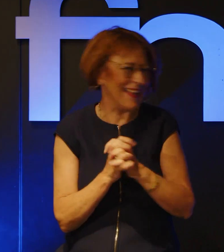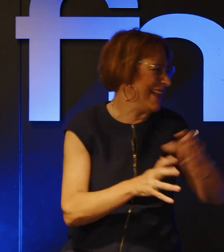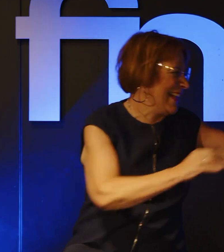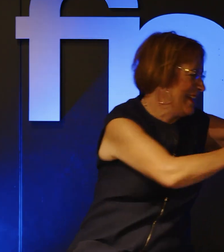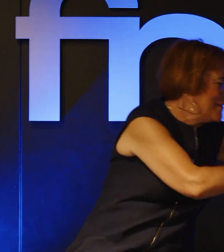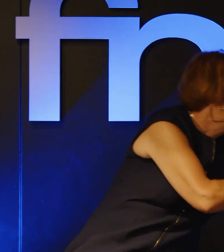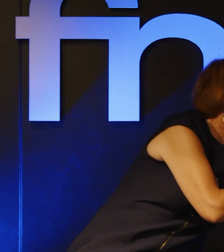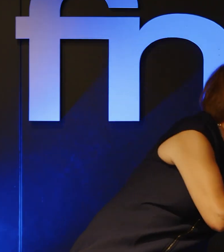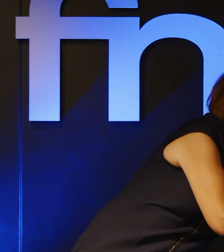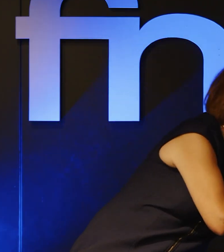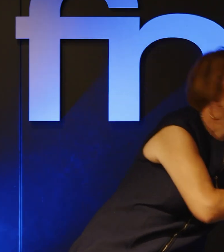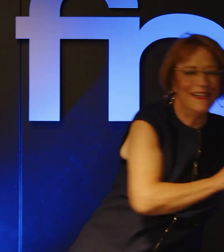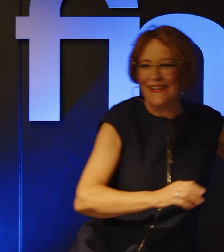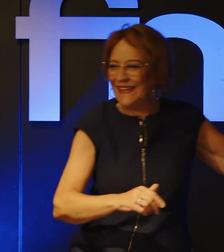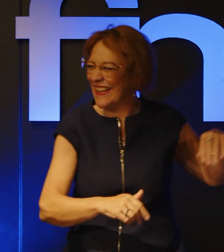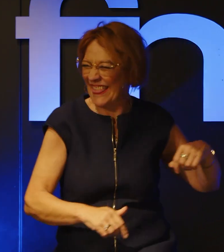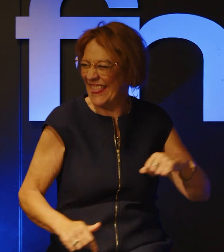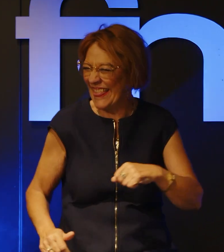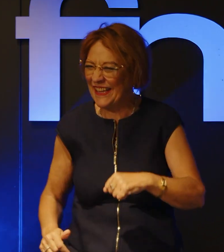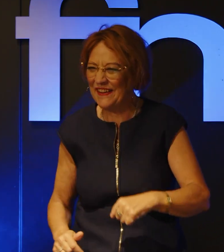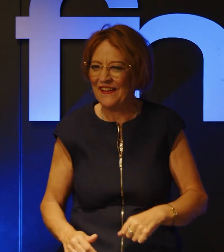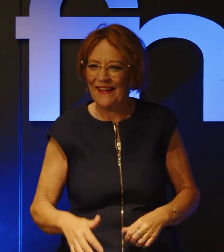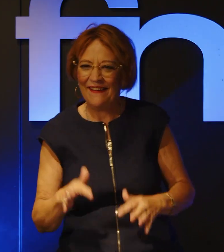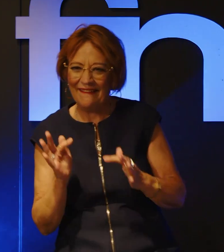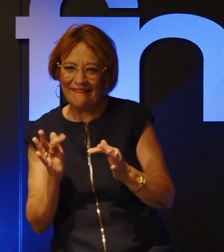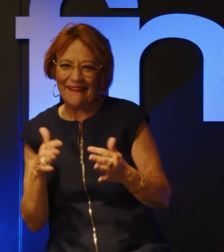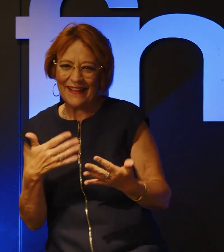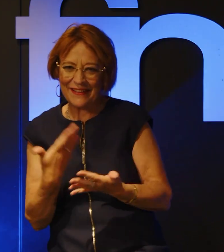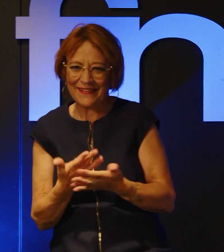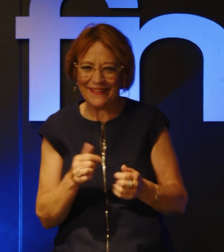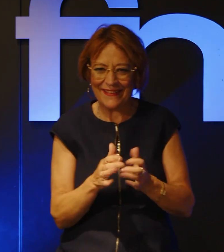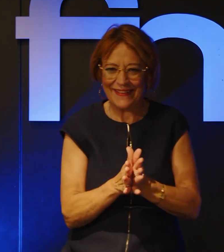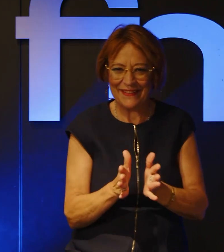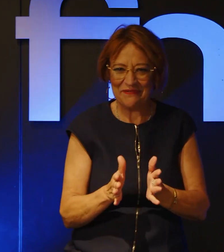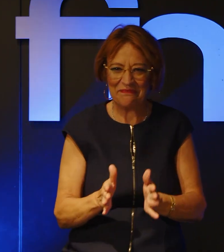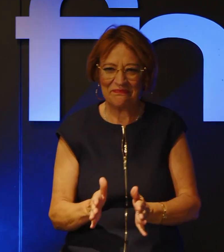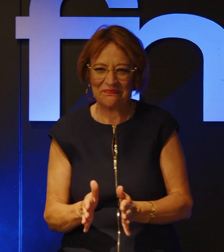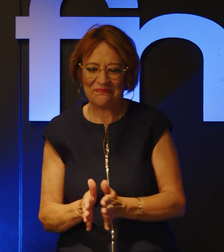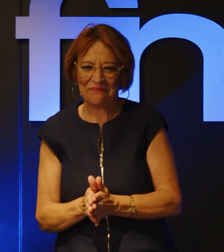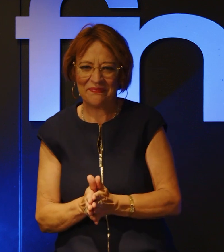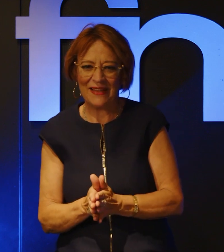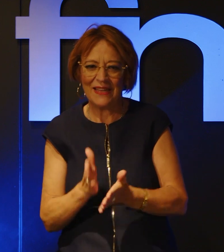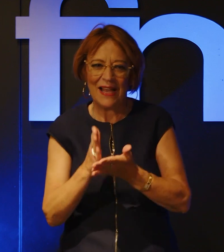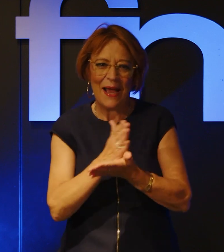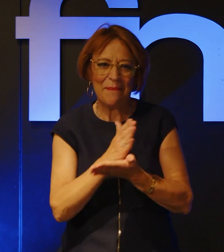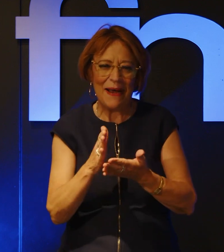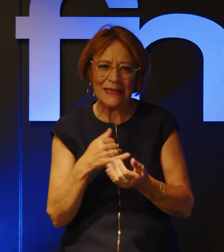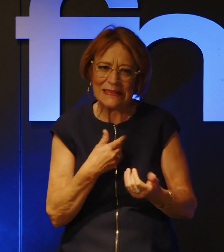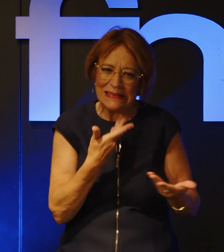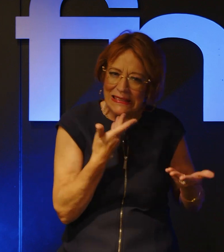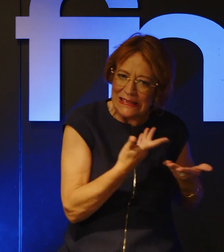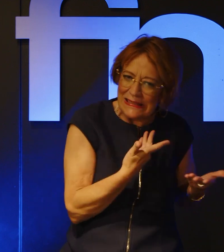eu eu estou eu vale tudo Hum só uma parte estávamos aqui a